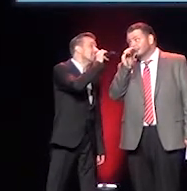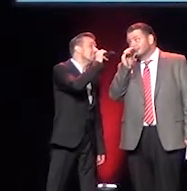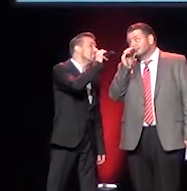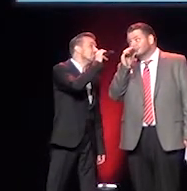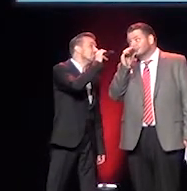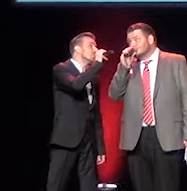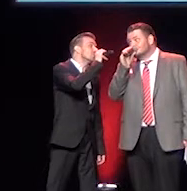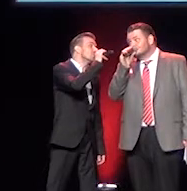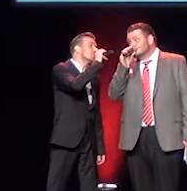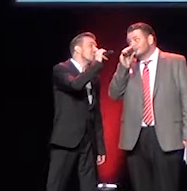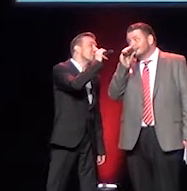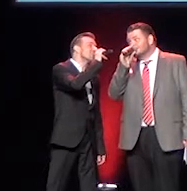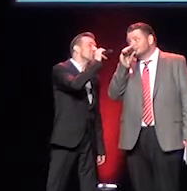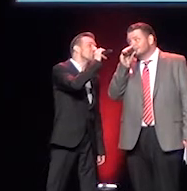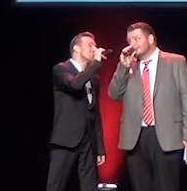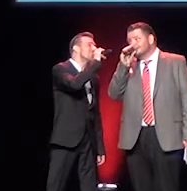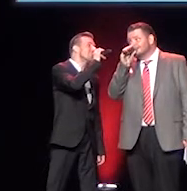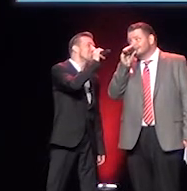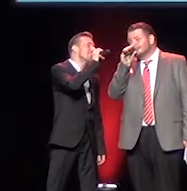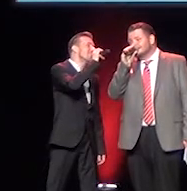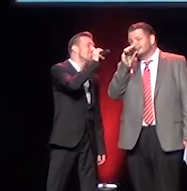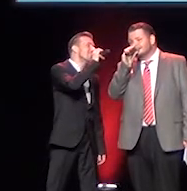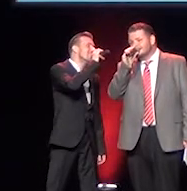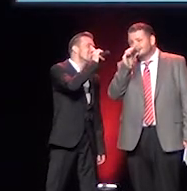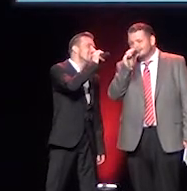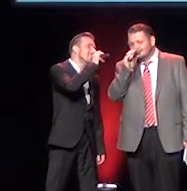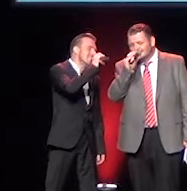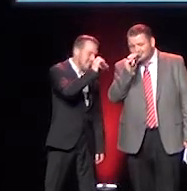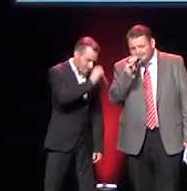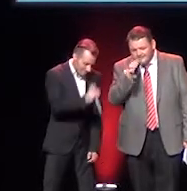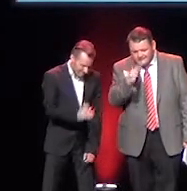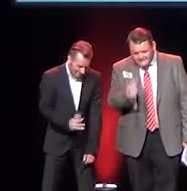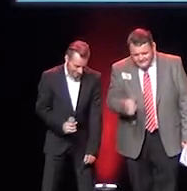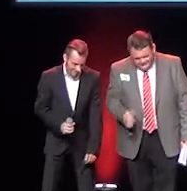seht. In unserem Fede.